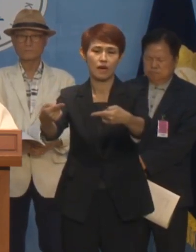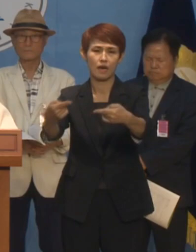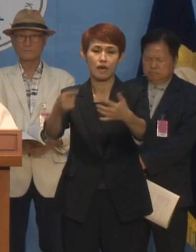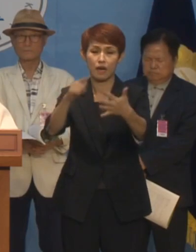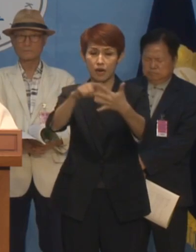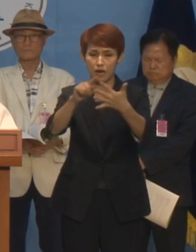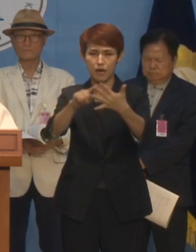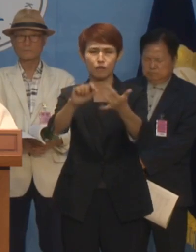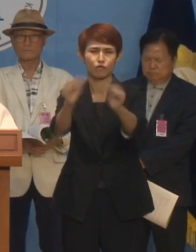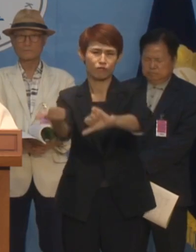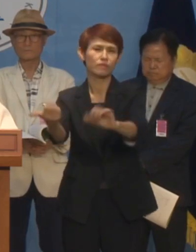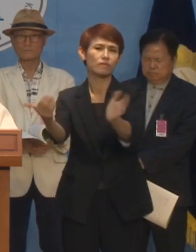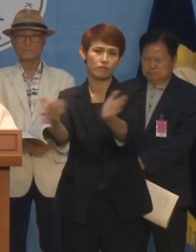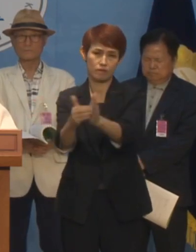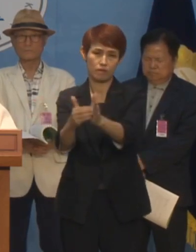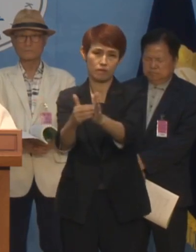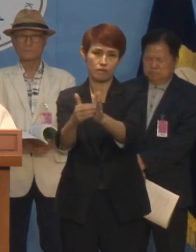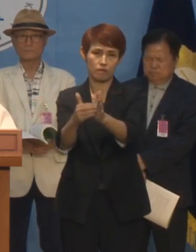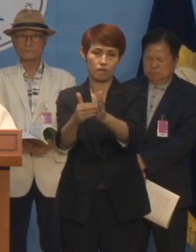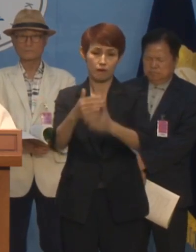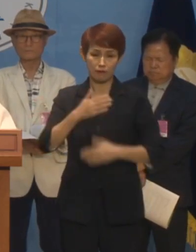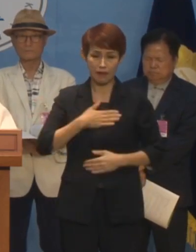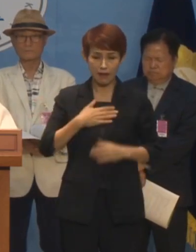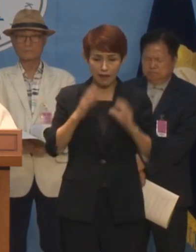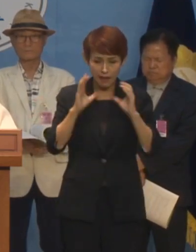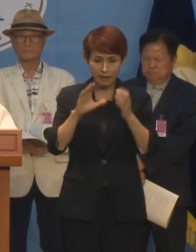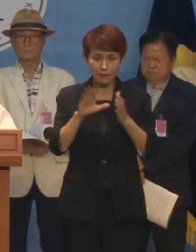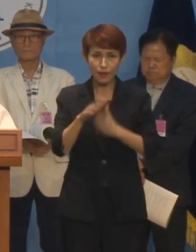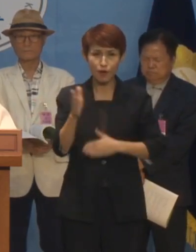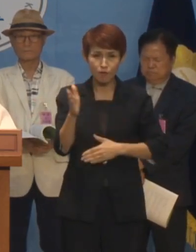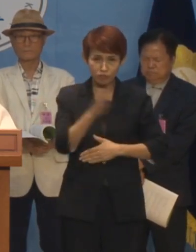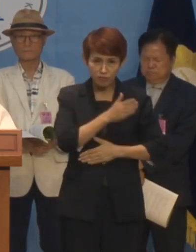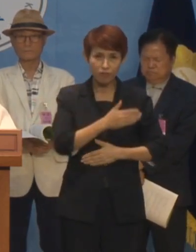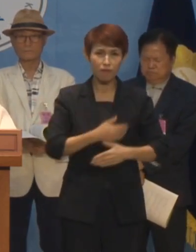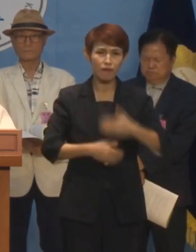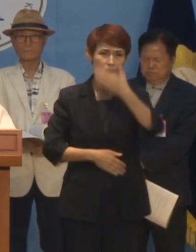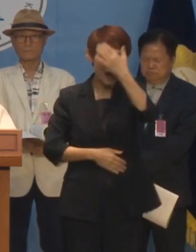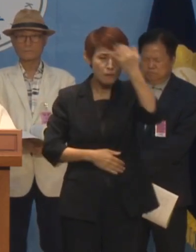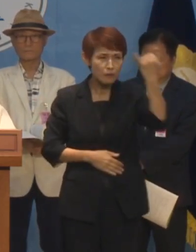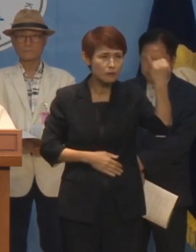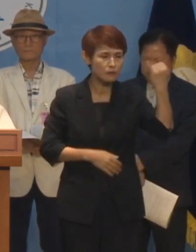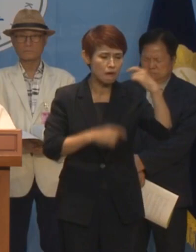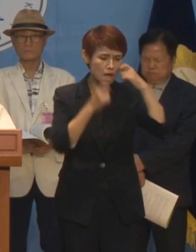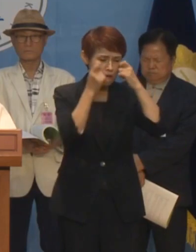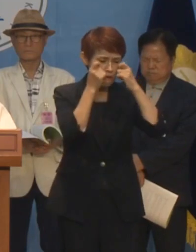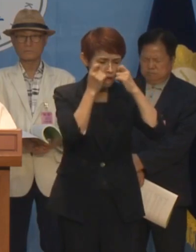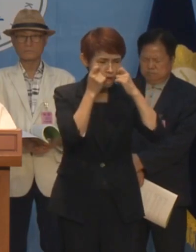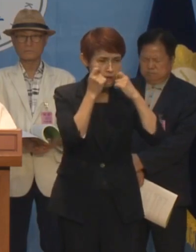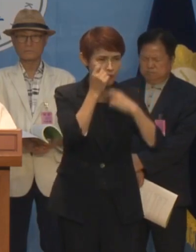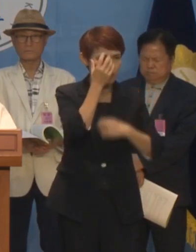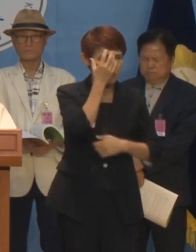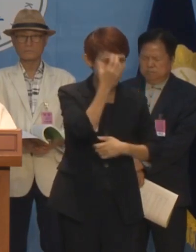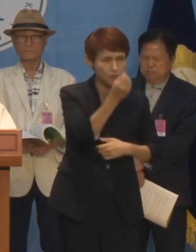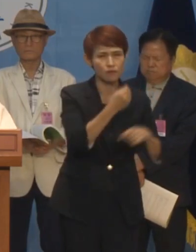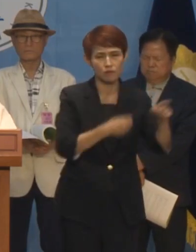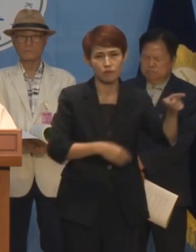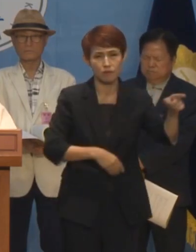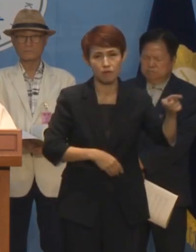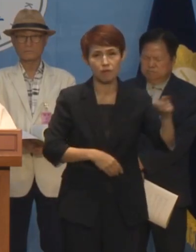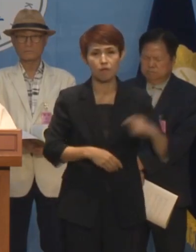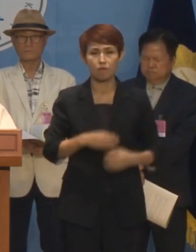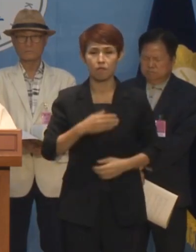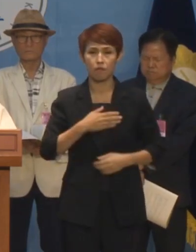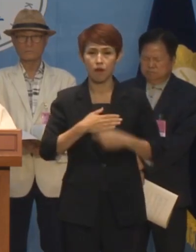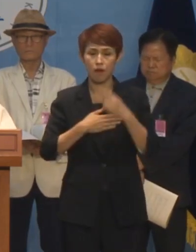사망했습니다. 그래서 저는 어릴 때부터 할머니의 눈물을 보고 자랐습니다. 그런데 아버님 때